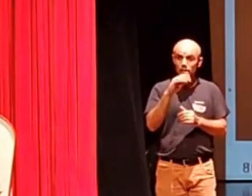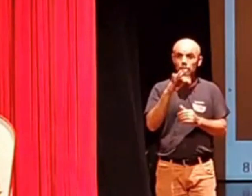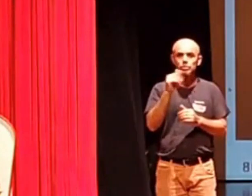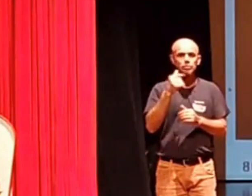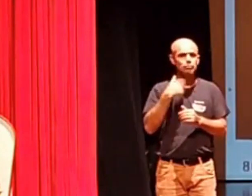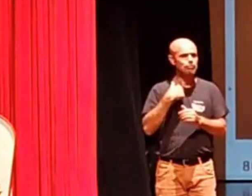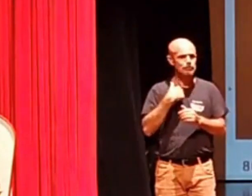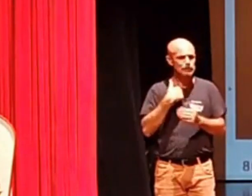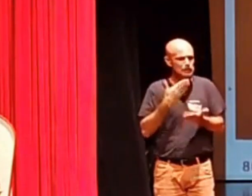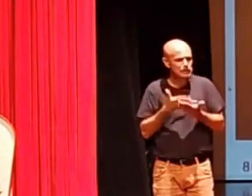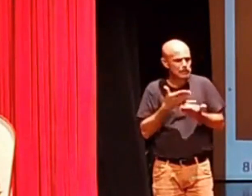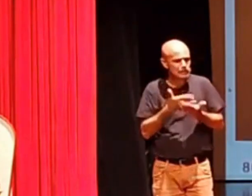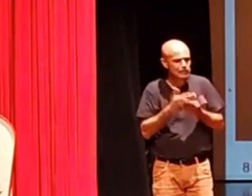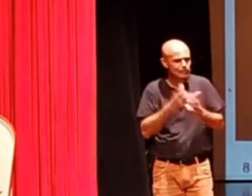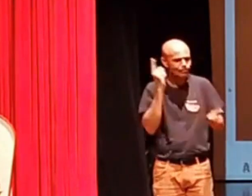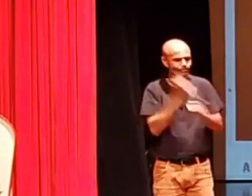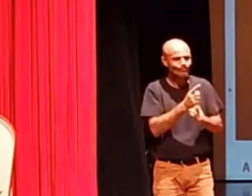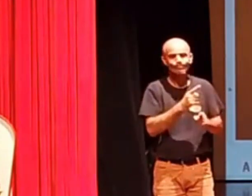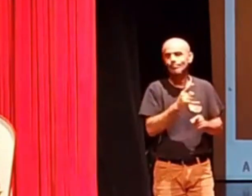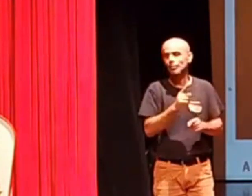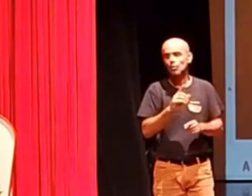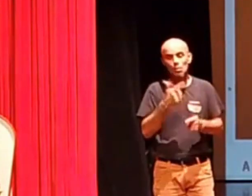seja, sem causa definida.